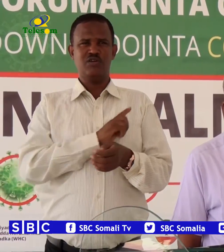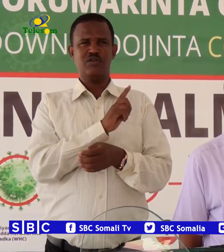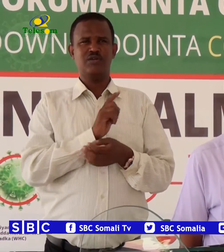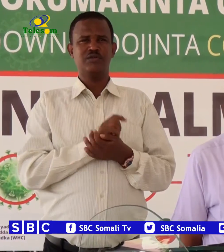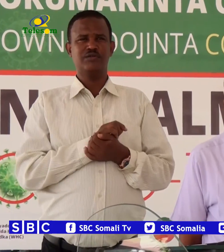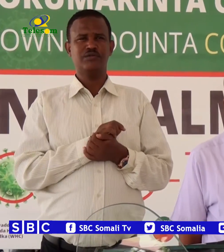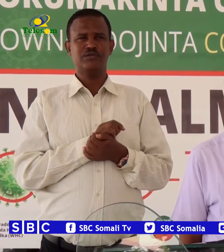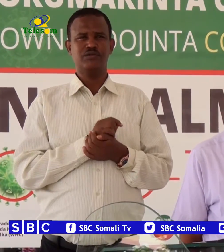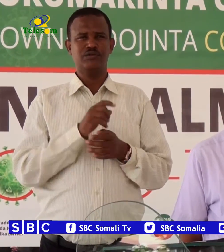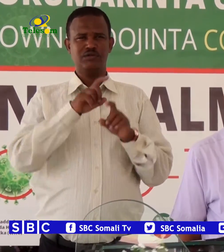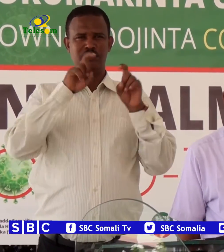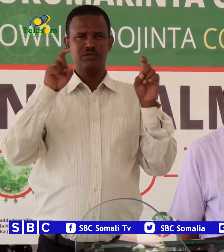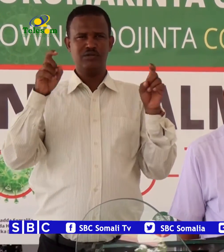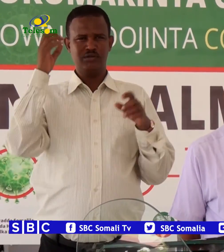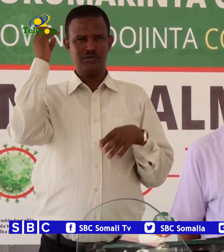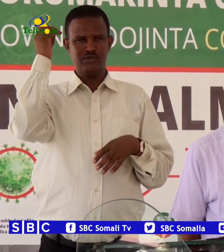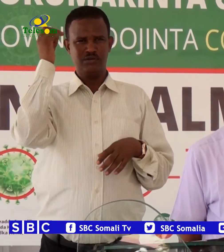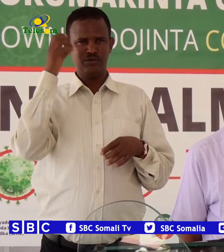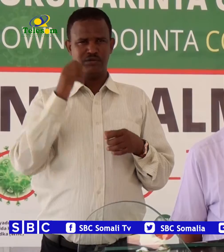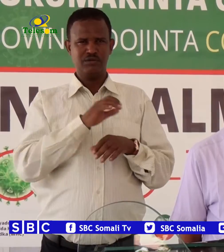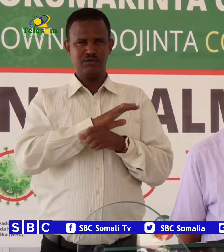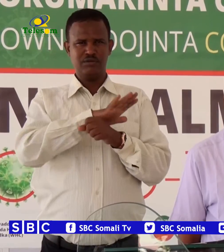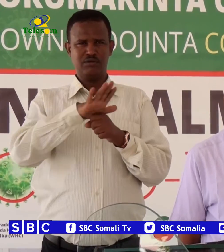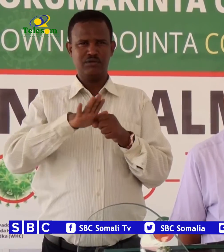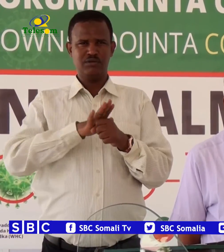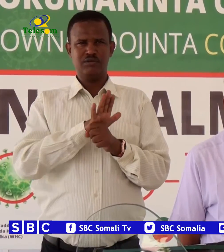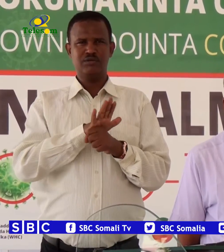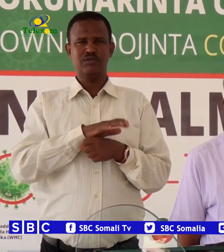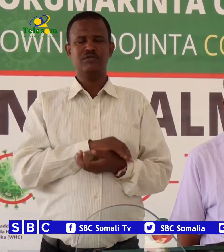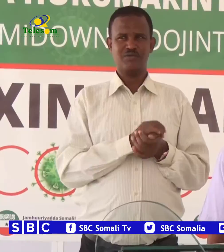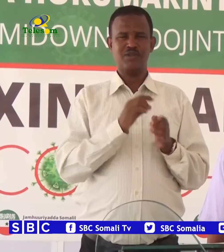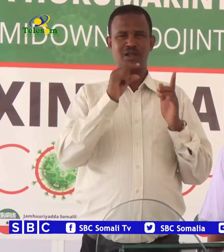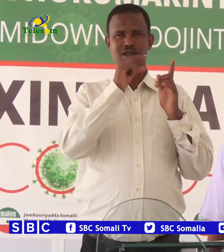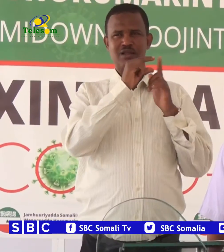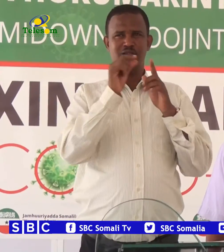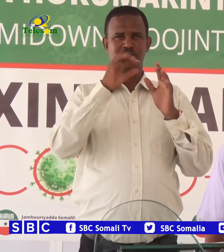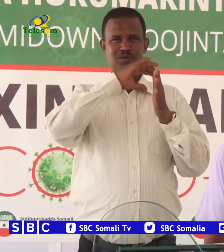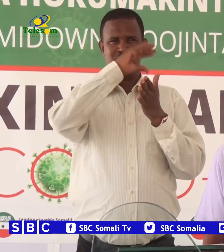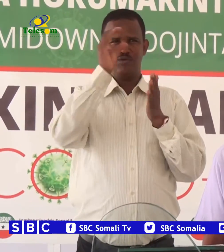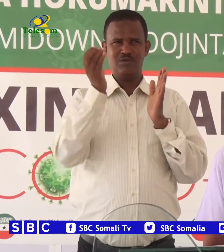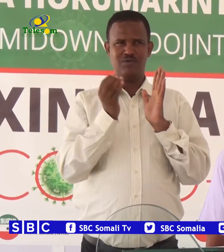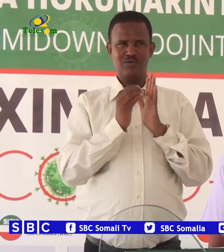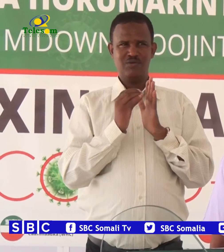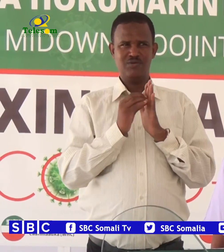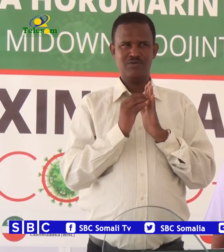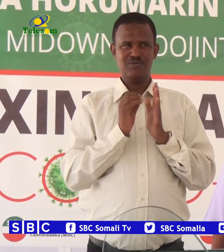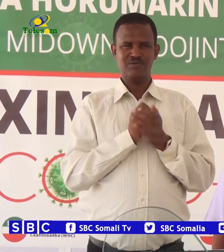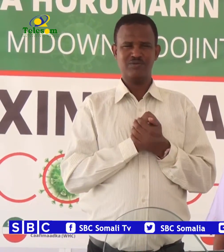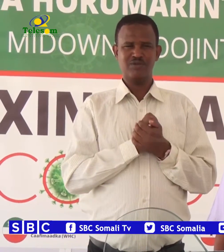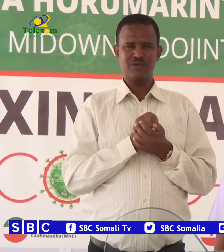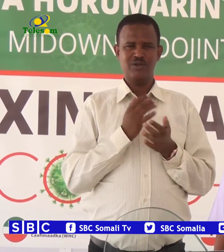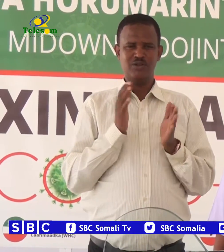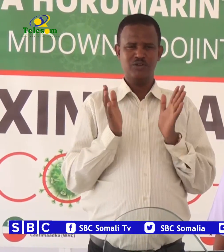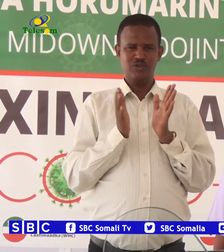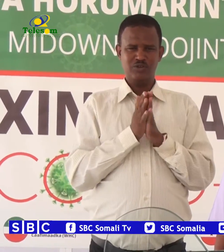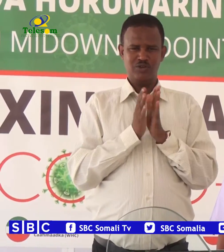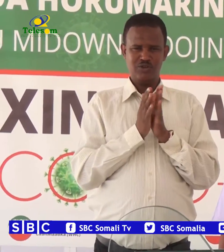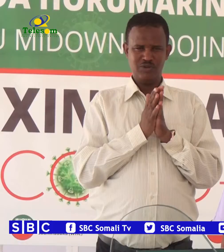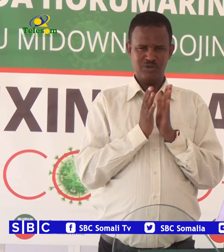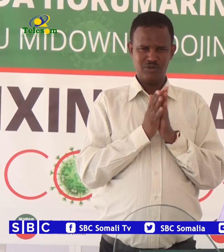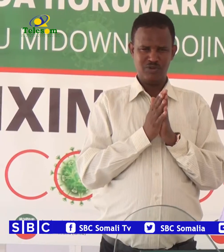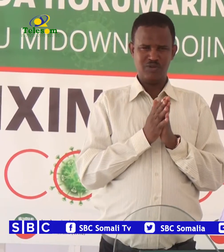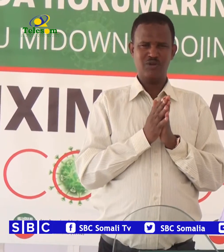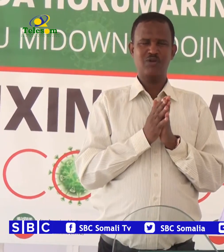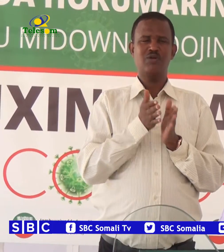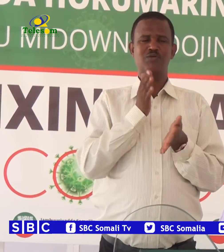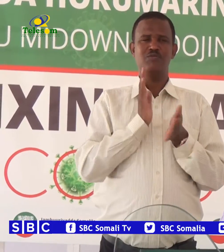عافمات كسومال لان دكتر محمد عبد حرقي وكرد عاي عابو كوفيد 19 لابد يدي اومبا مربا مدي